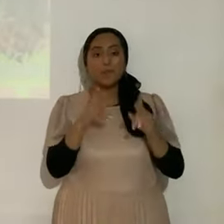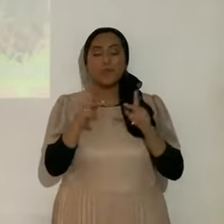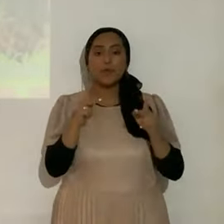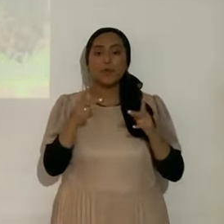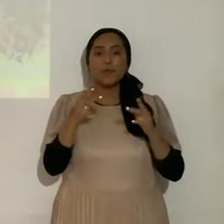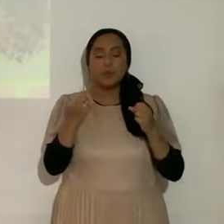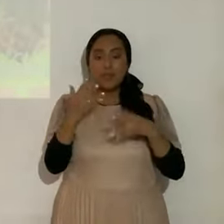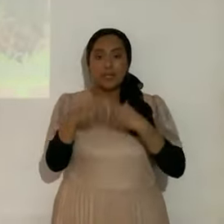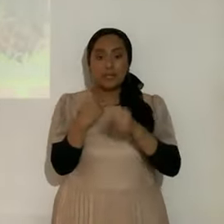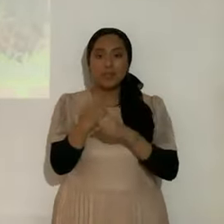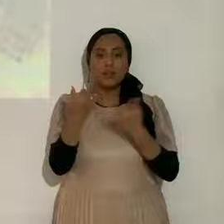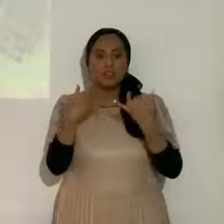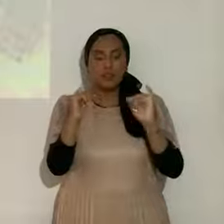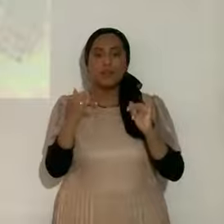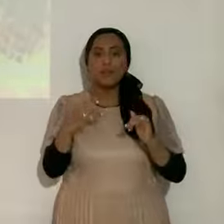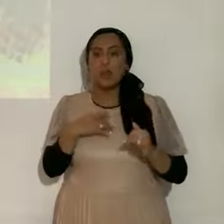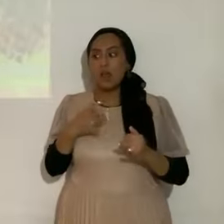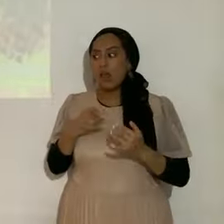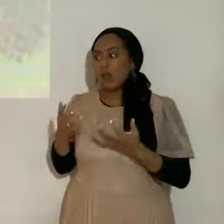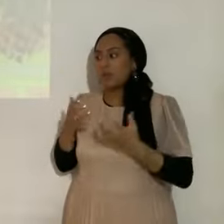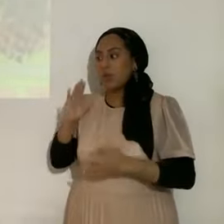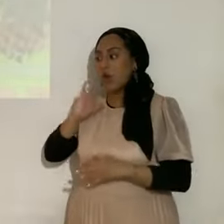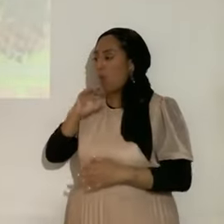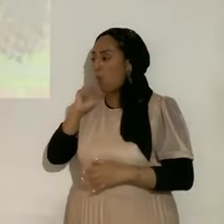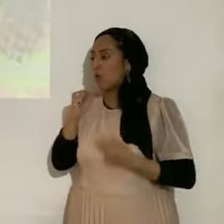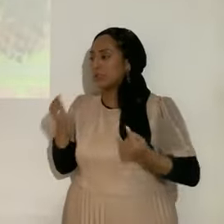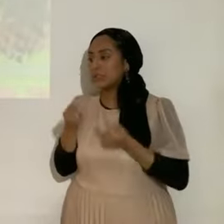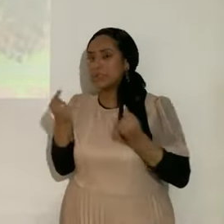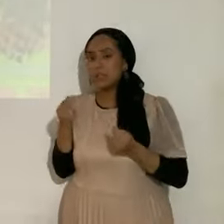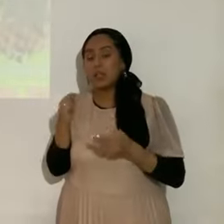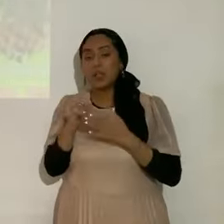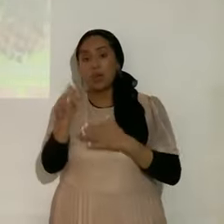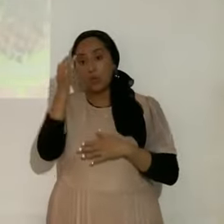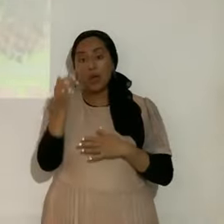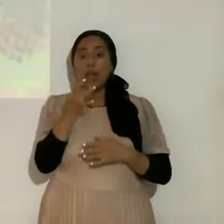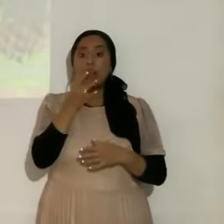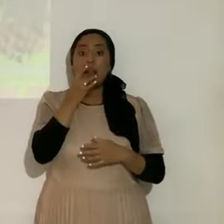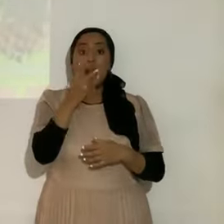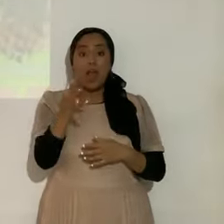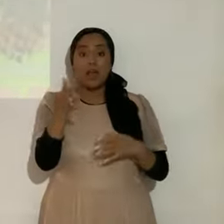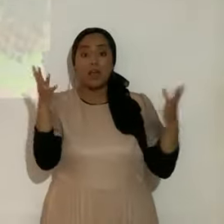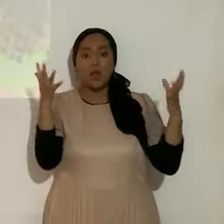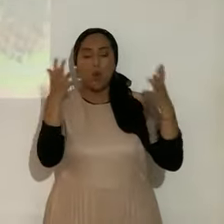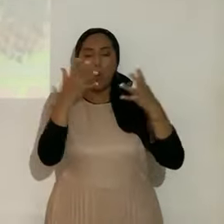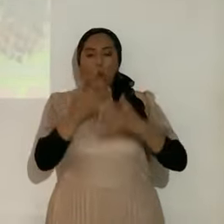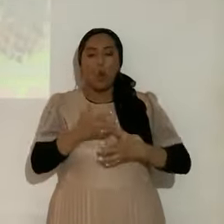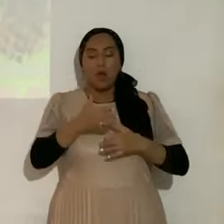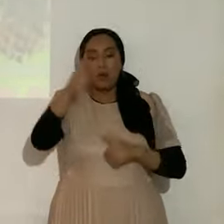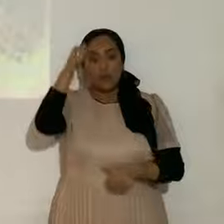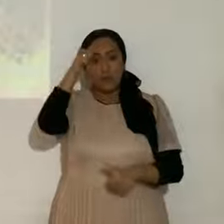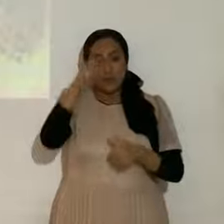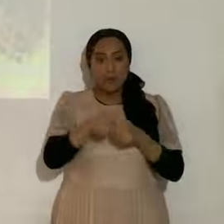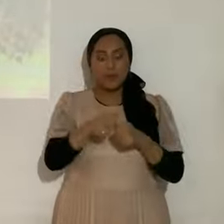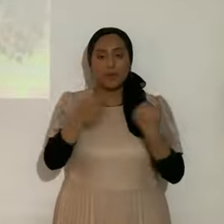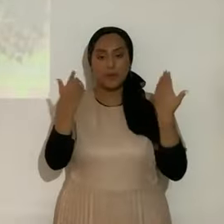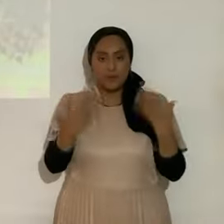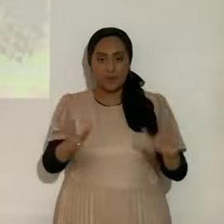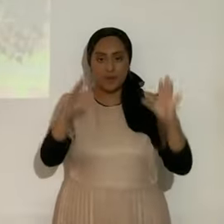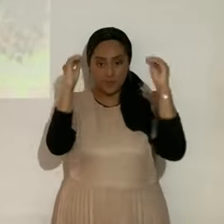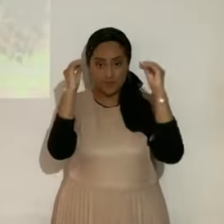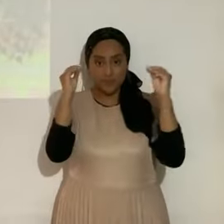nuevecitos todavía siguen sintiendo atracción por sus pecados pasados y por eso se opaca esa luz. Recuerda, se nos ha